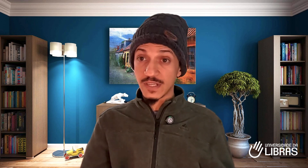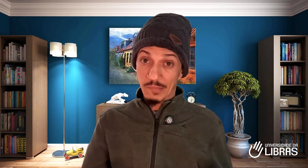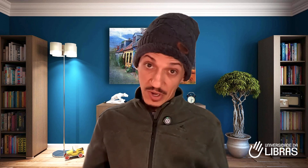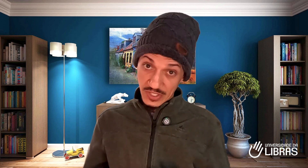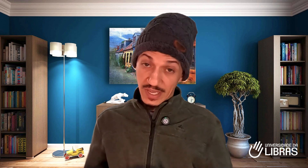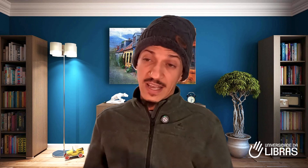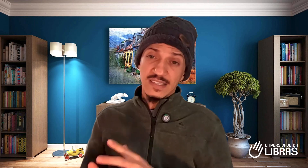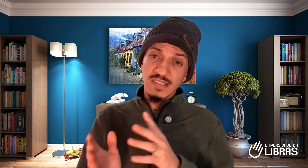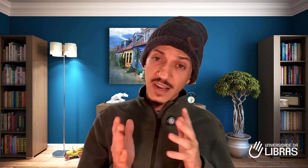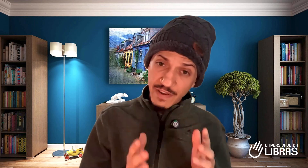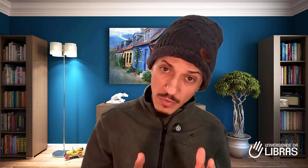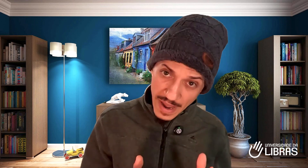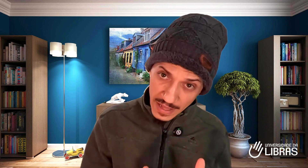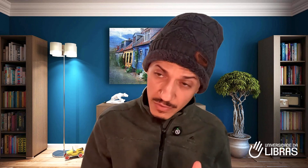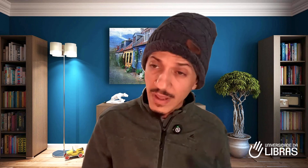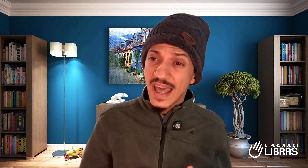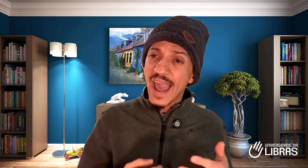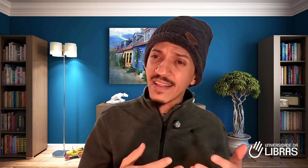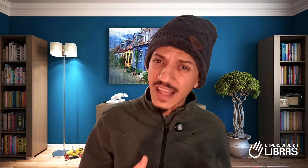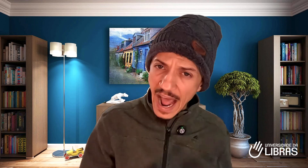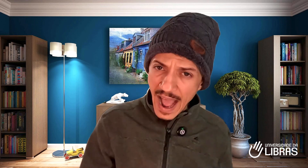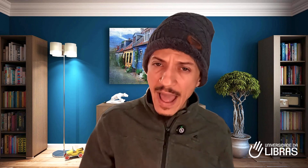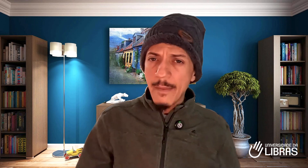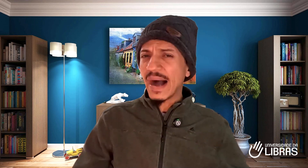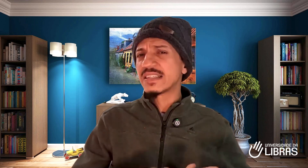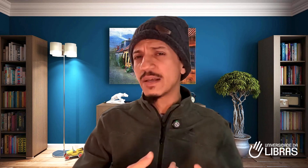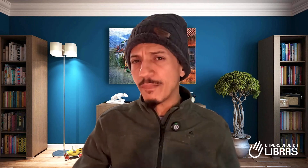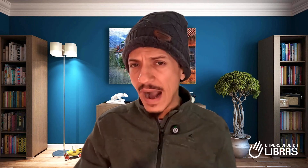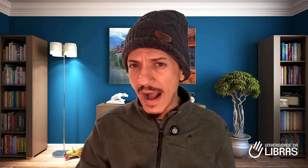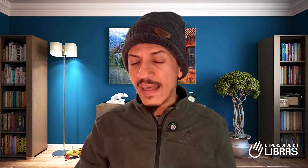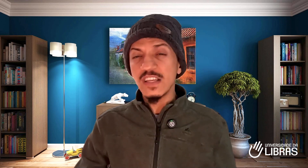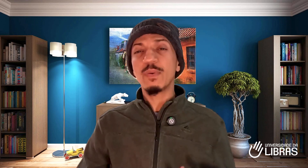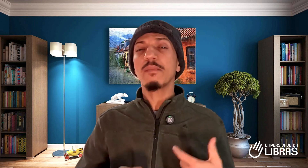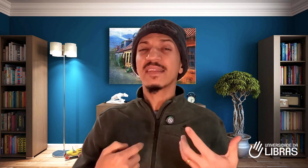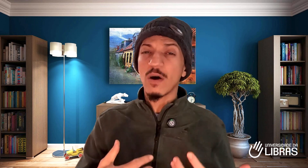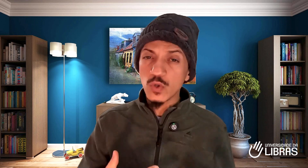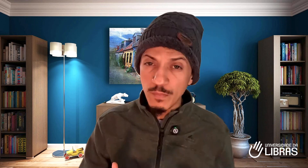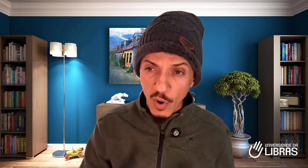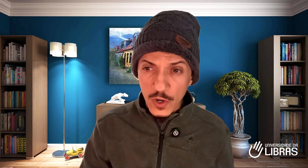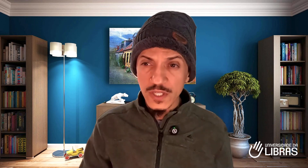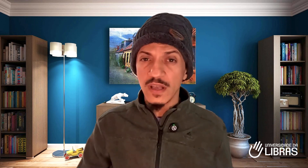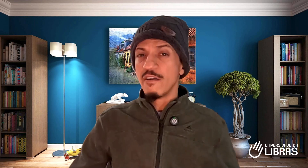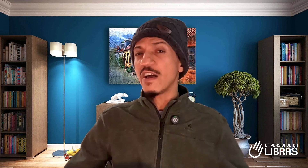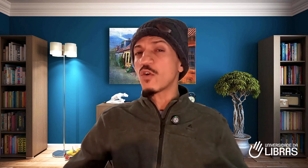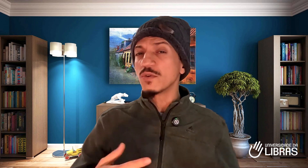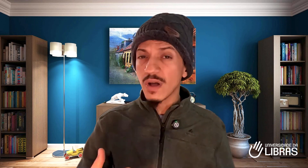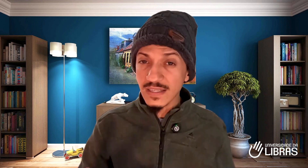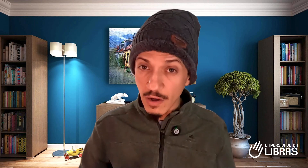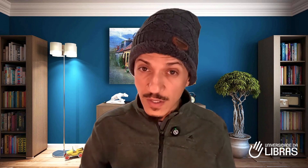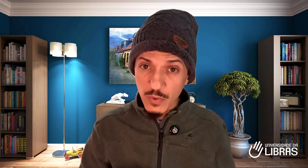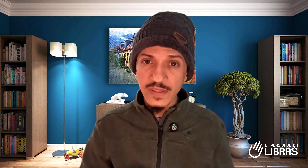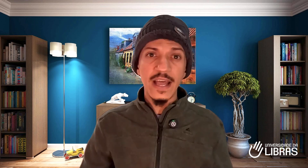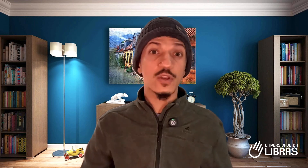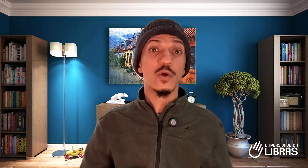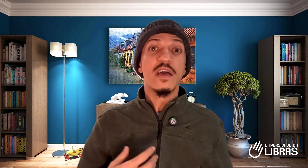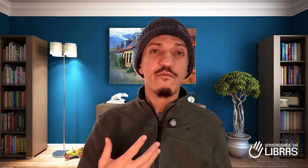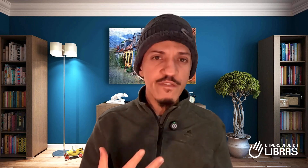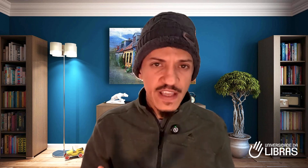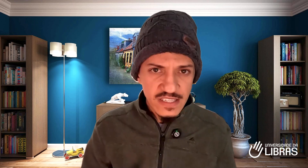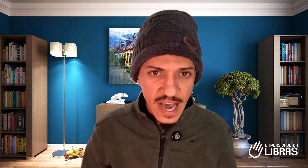pode se inscrever no método, entrar, participar, experimentar o suporte, ver como são as aulas por dentro, vivenciar a